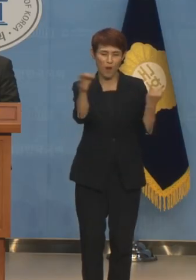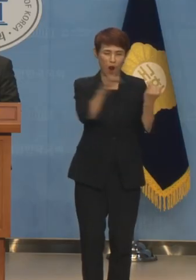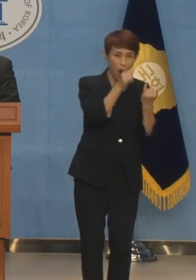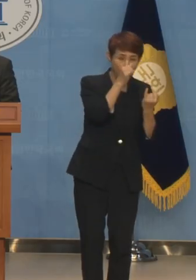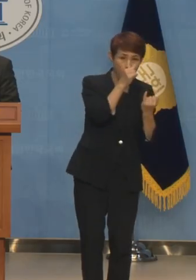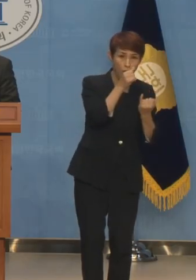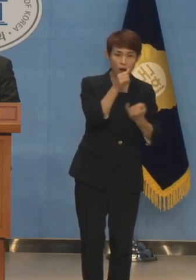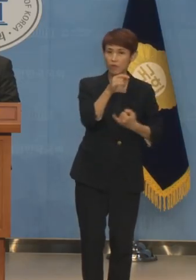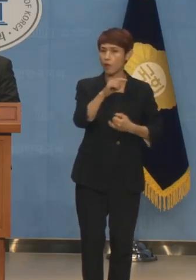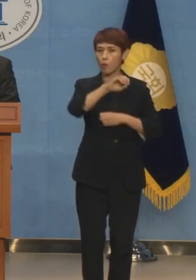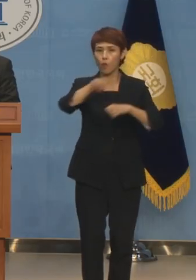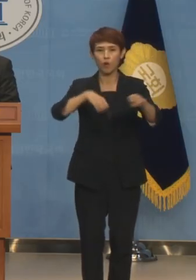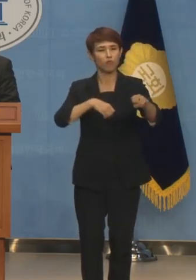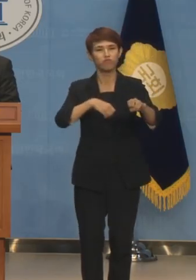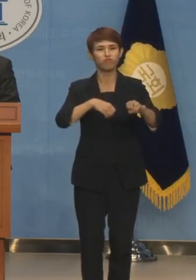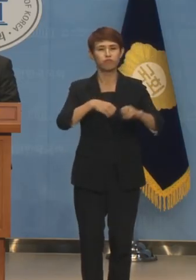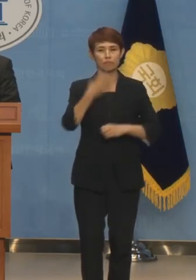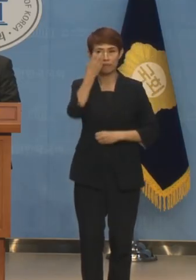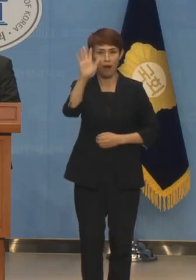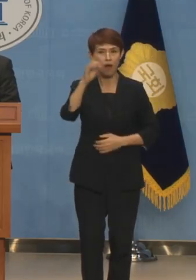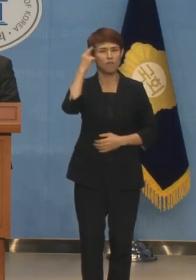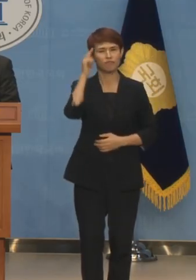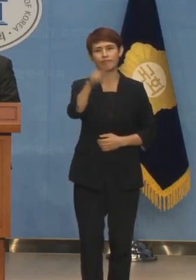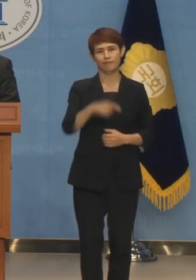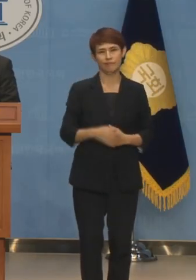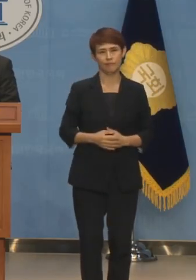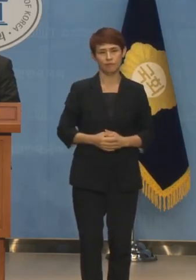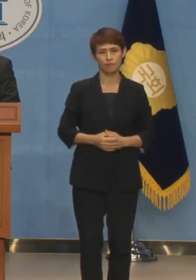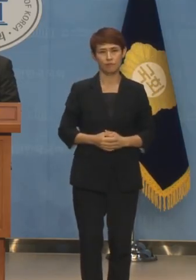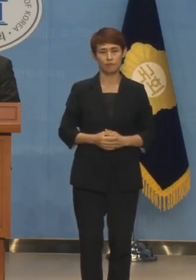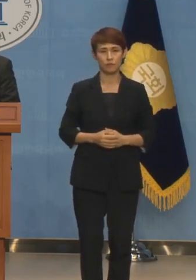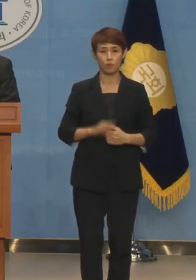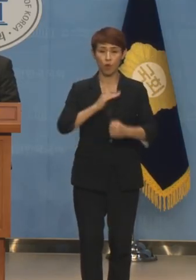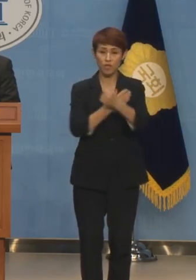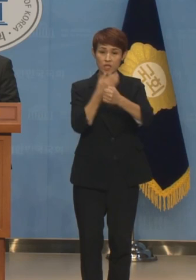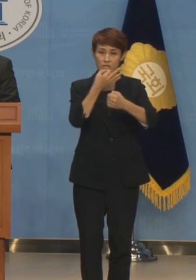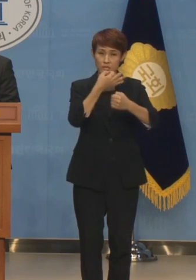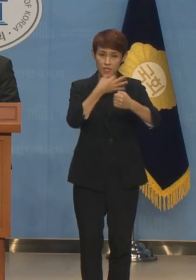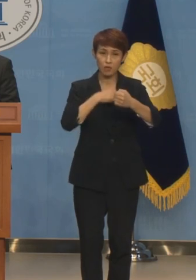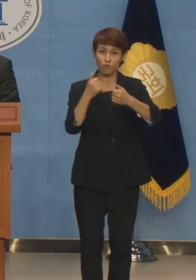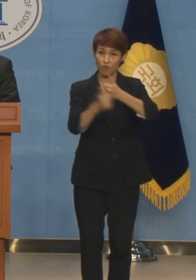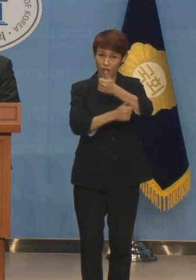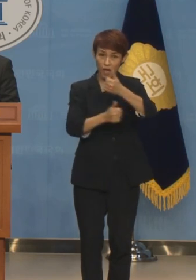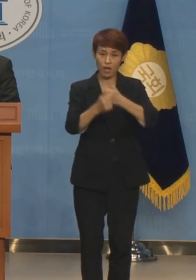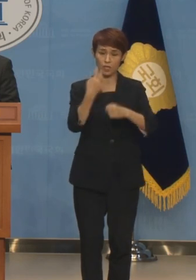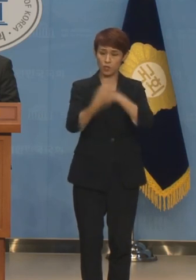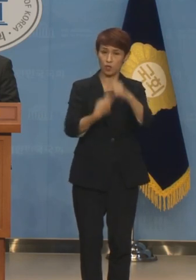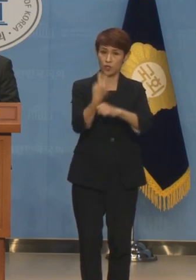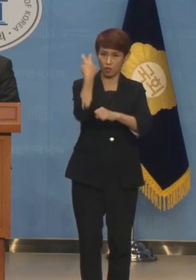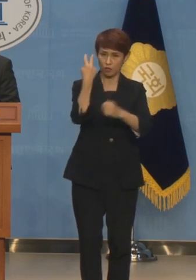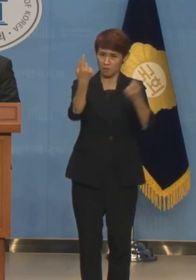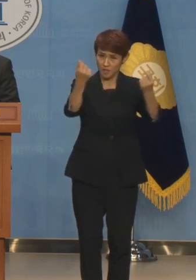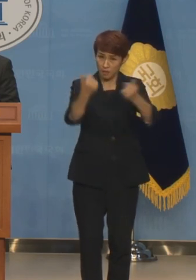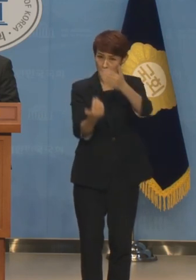제발 저린 꼴입니다. 또한 권익위는 불과 2년 전 유사한 사건에 대해 공직자의 배우자가